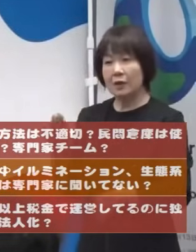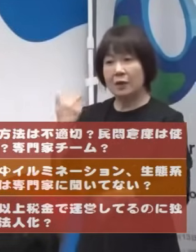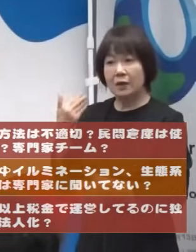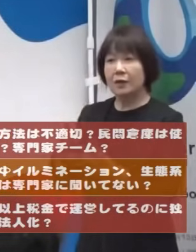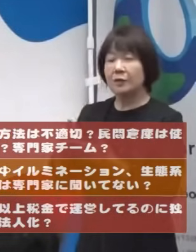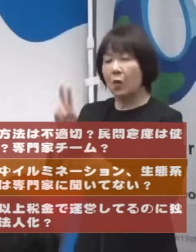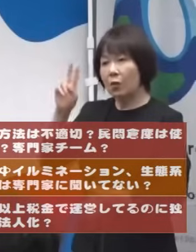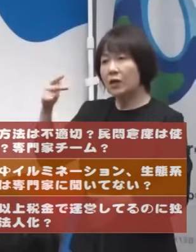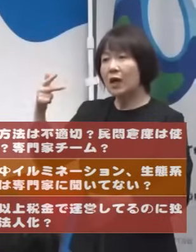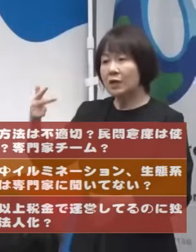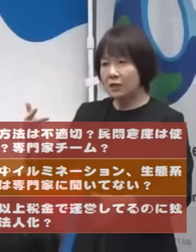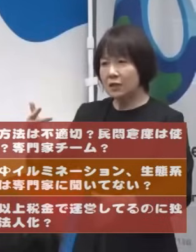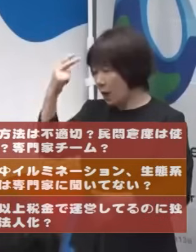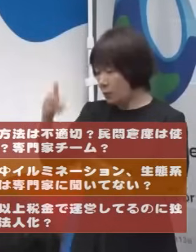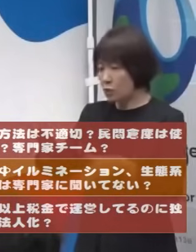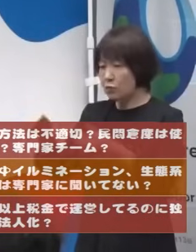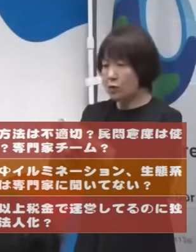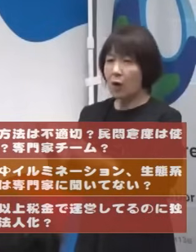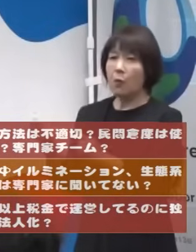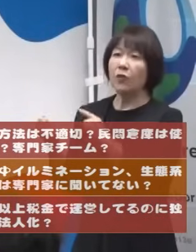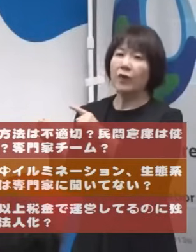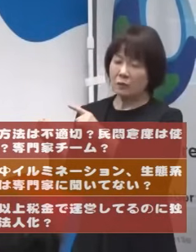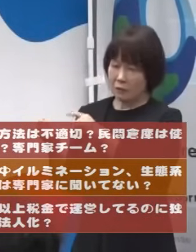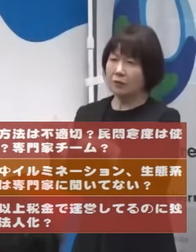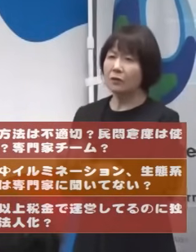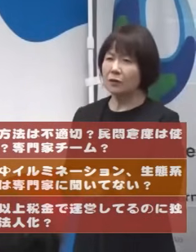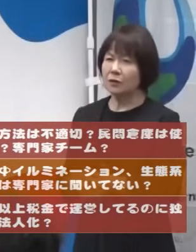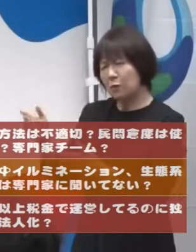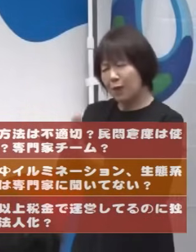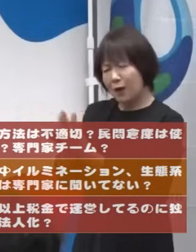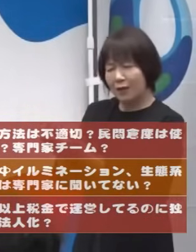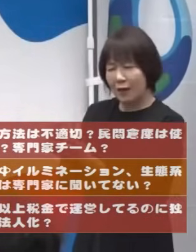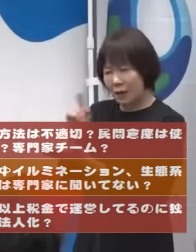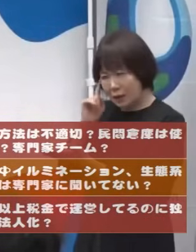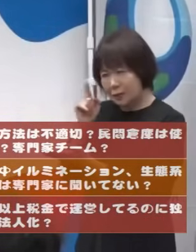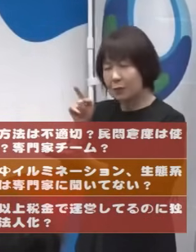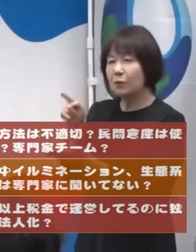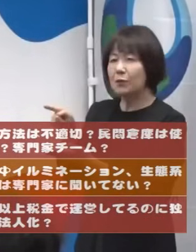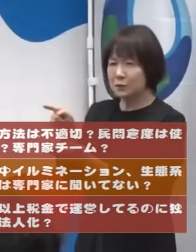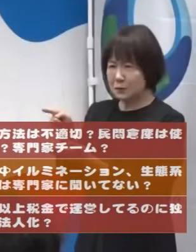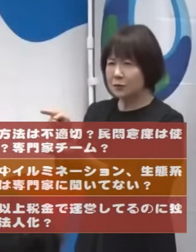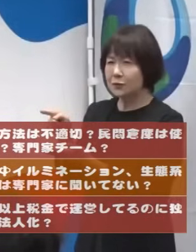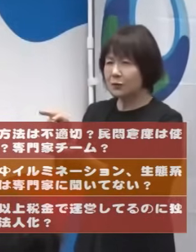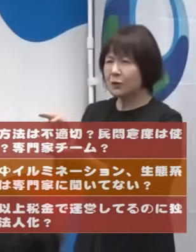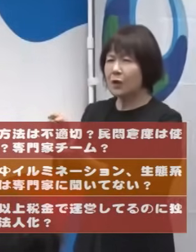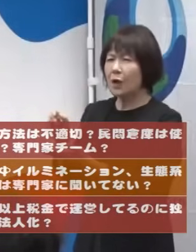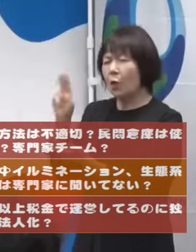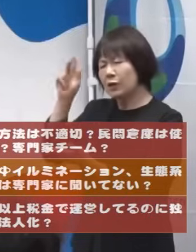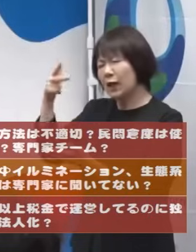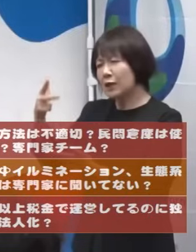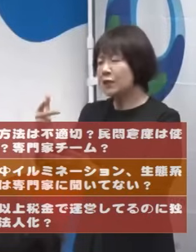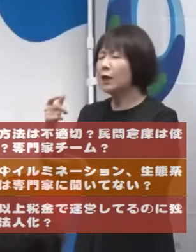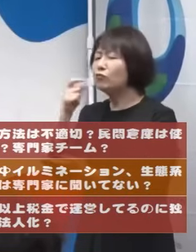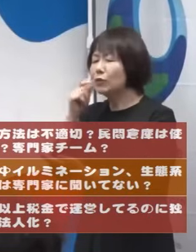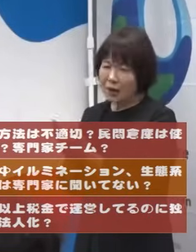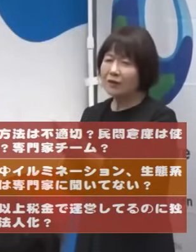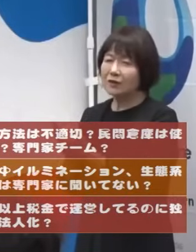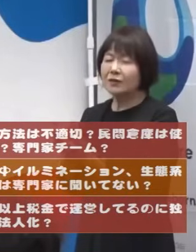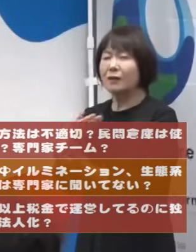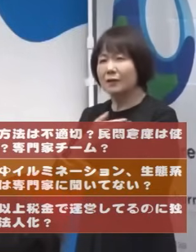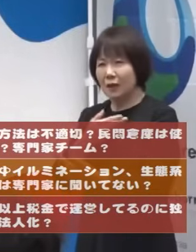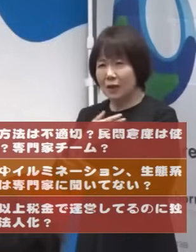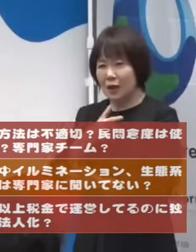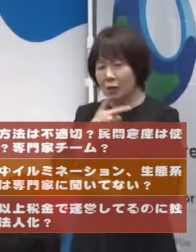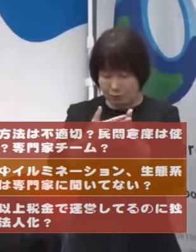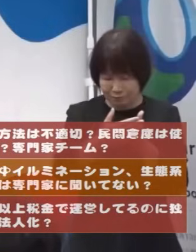った大阪市は当然美術館もあるし、まあ、大阪市は当然判断があるから、これは無理ですよってやったらそこまでですけれども、まあ、い